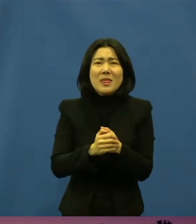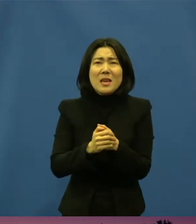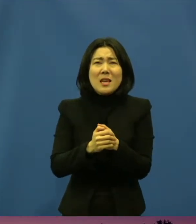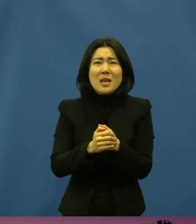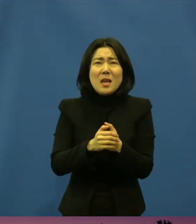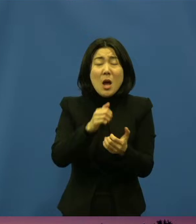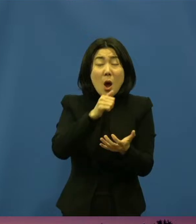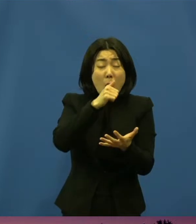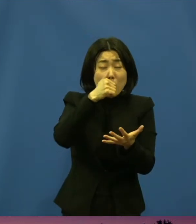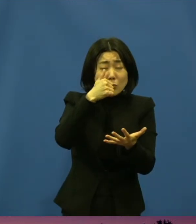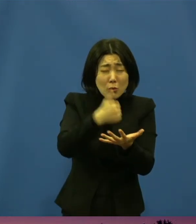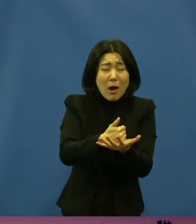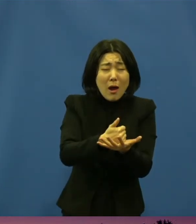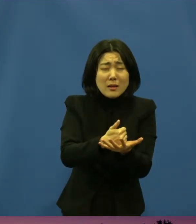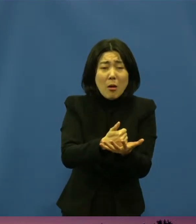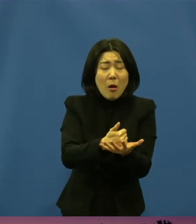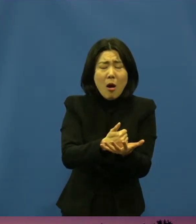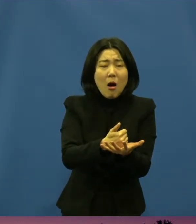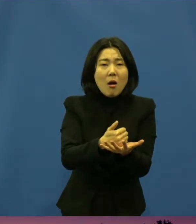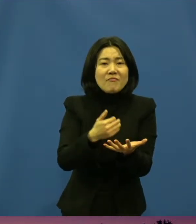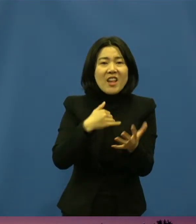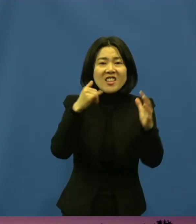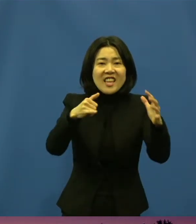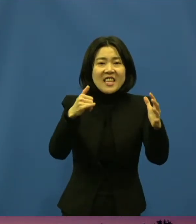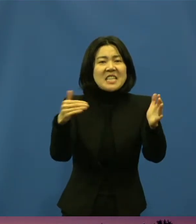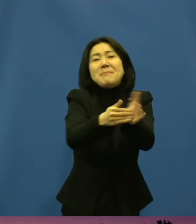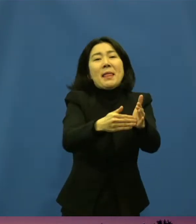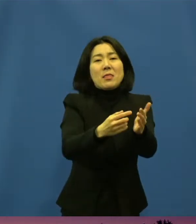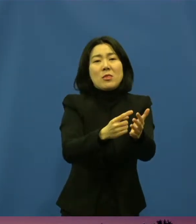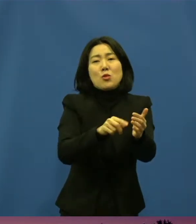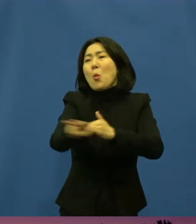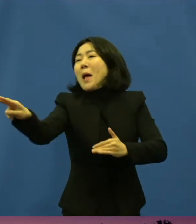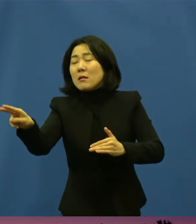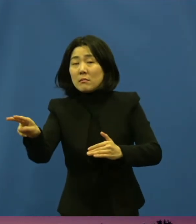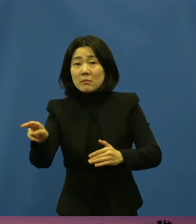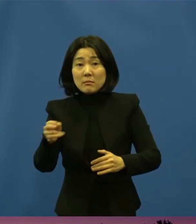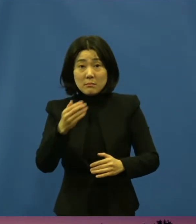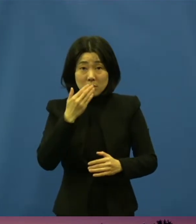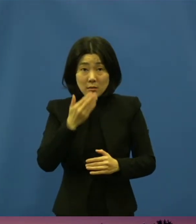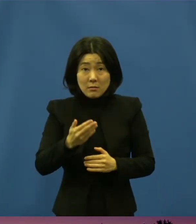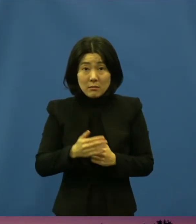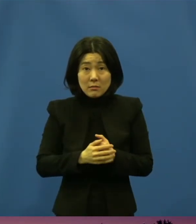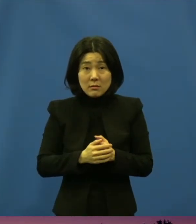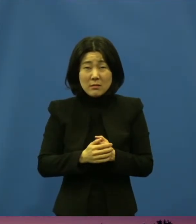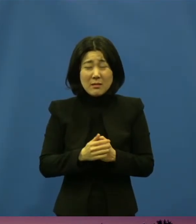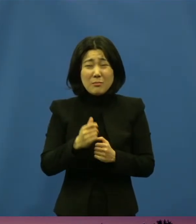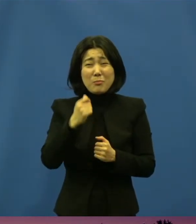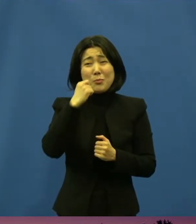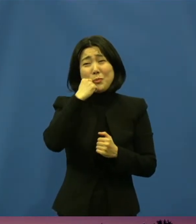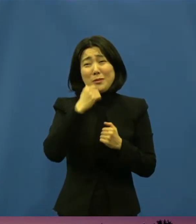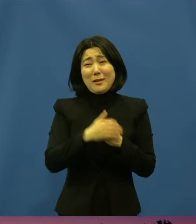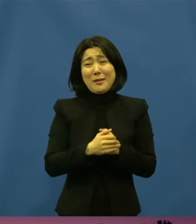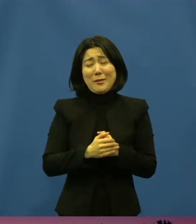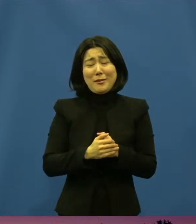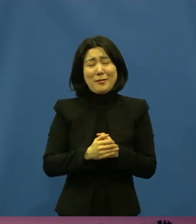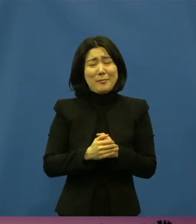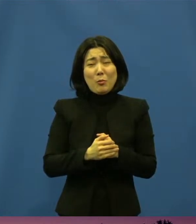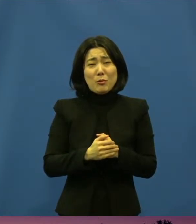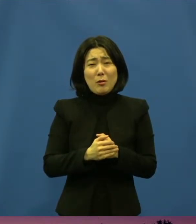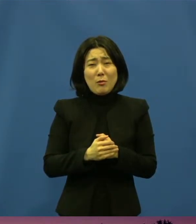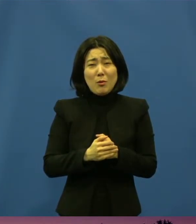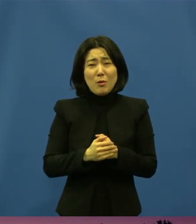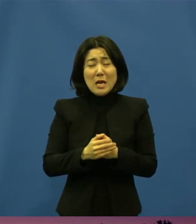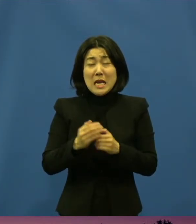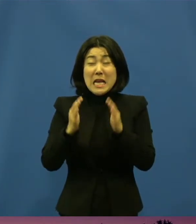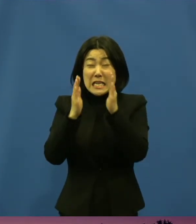세상을 도피할 수는 없어요. 이 세상 속에 살아야 됩니다. 우리가 다 수도원 생활을 할 수가 없어요. 세상의